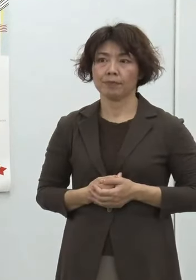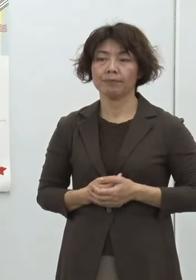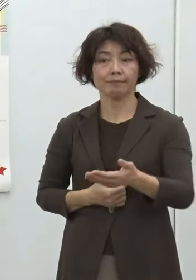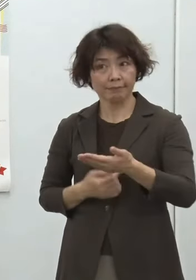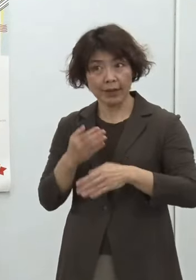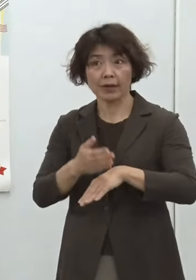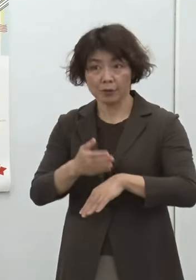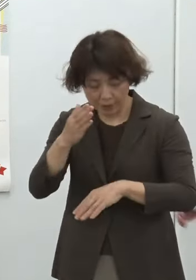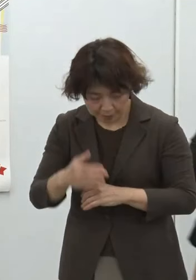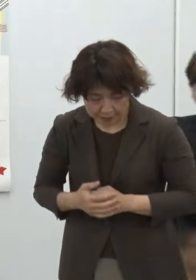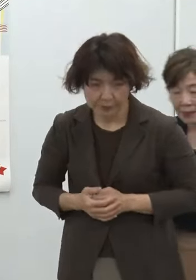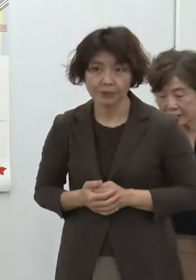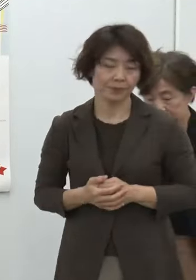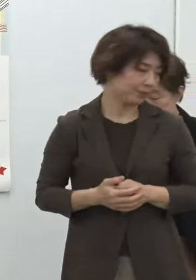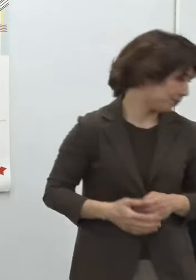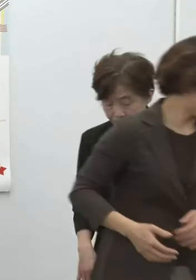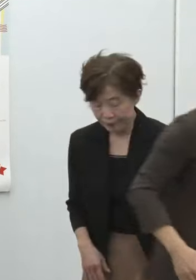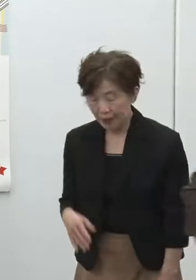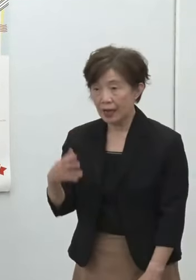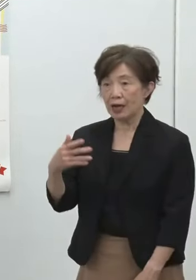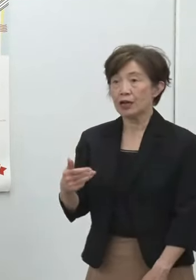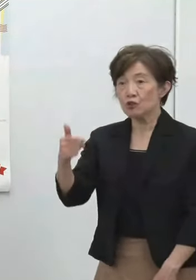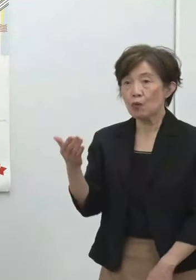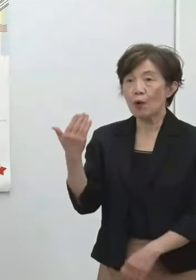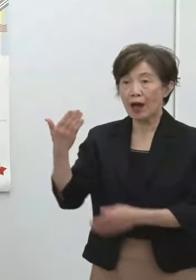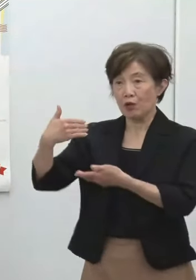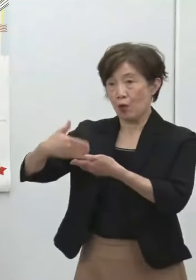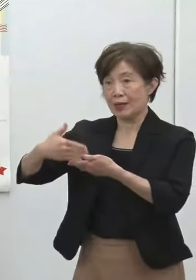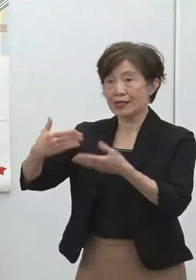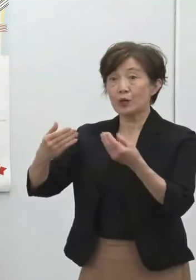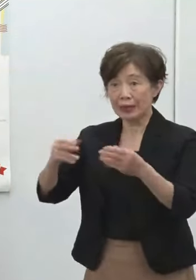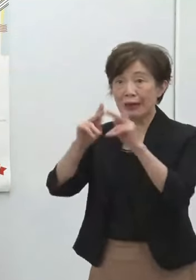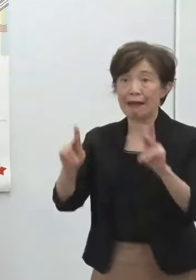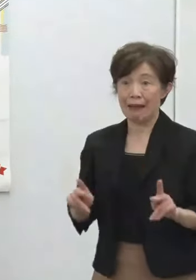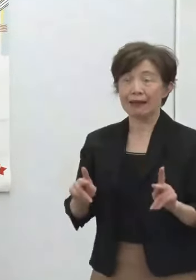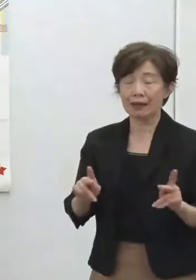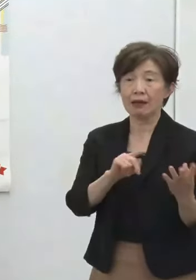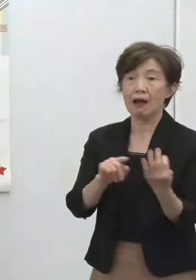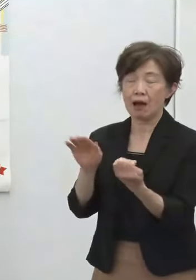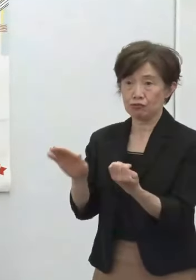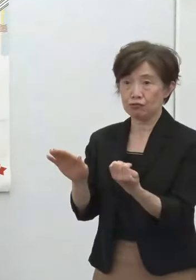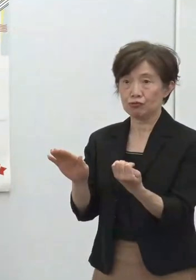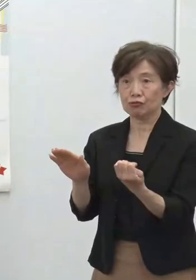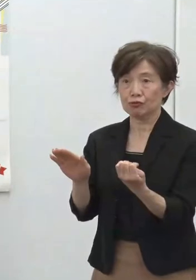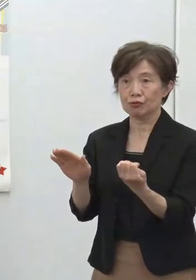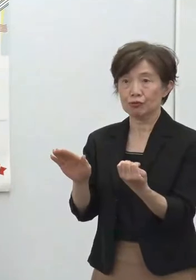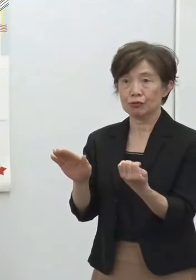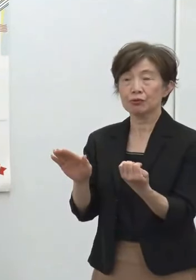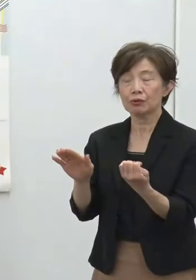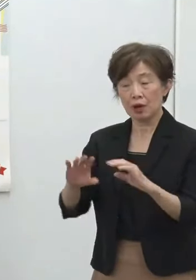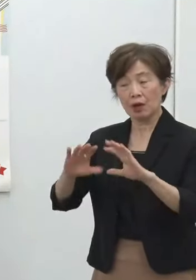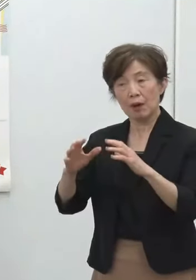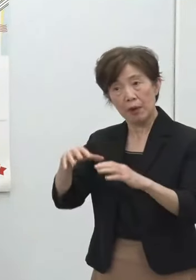ありがとうございます。はい、市長も先ほど言及された通り、そのいろんな課題がある中で、やっぱりその万